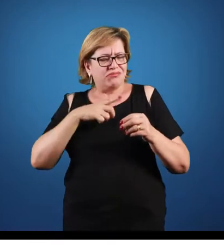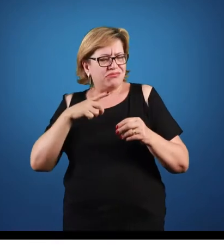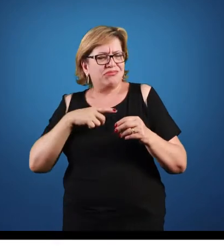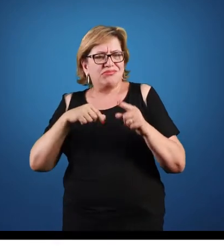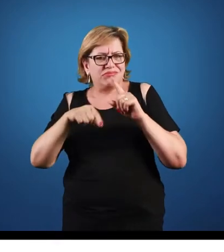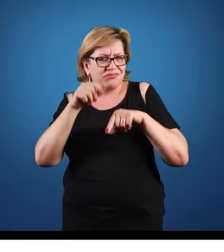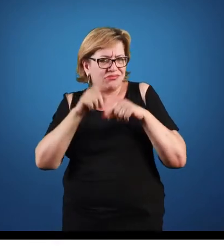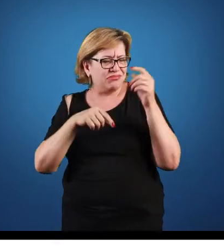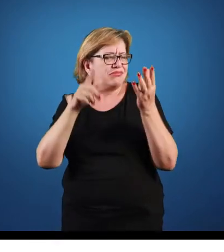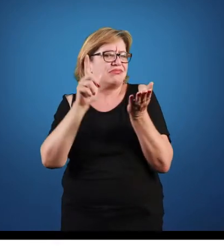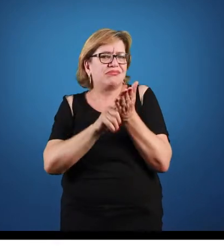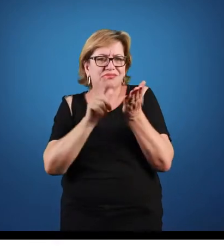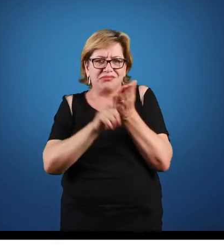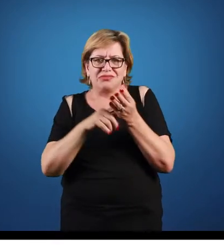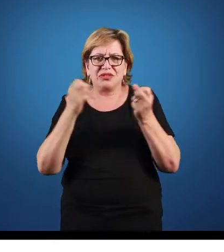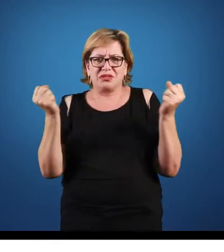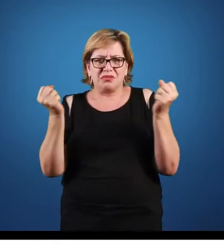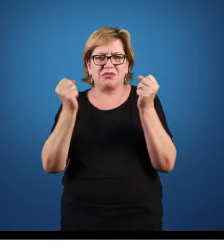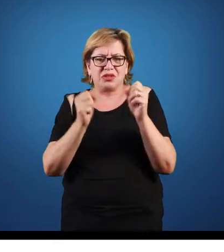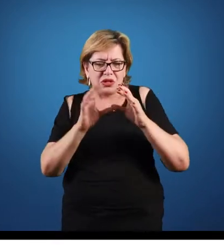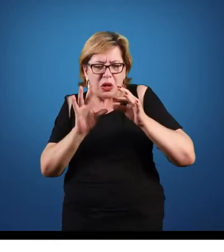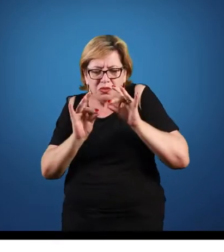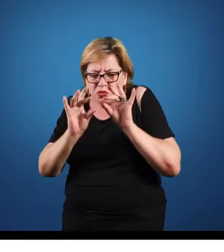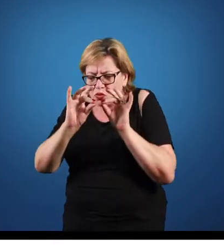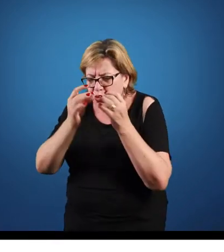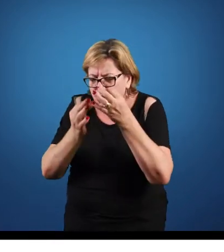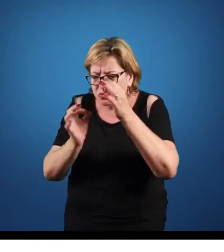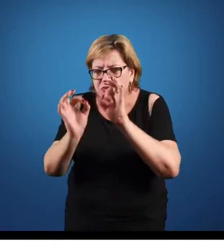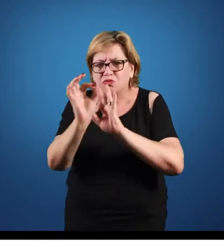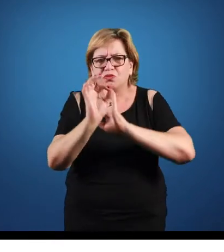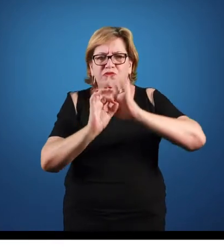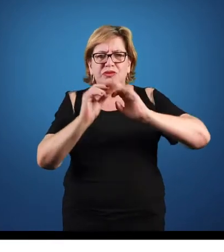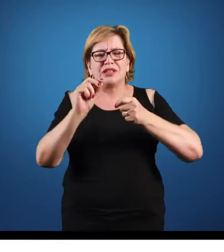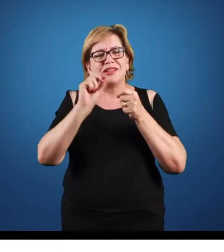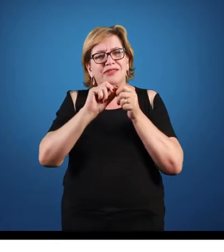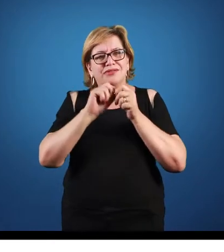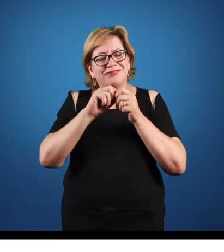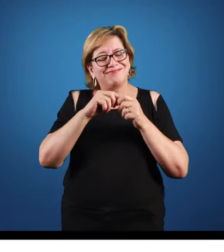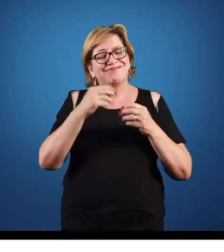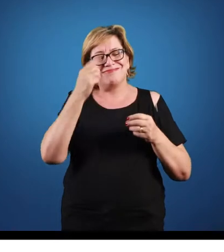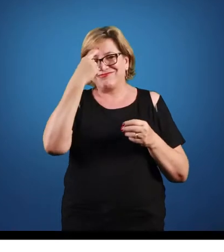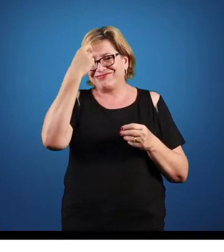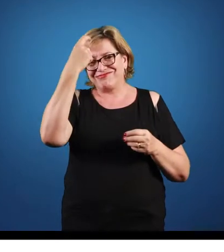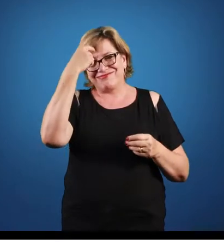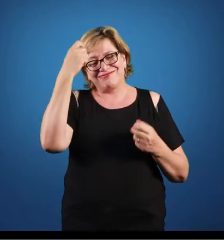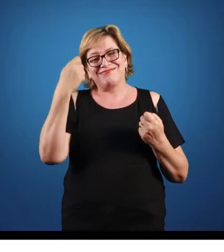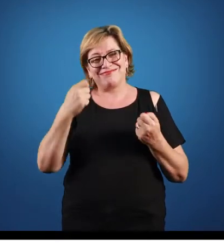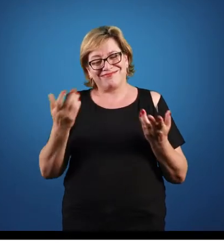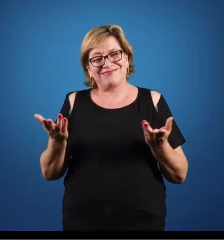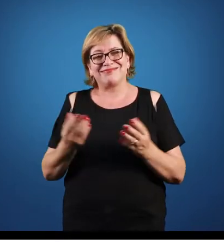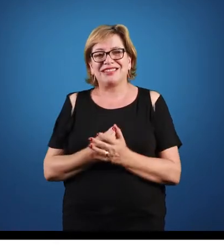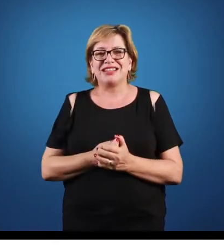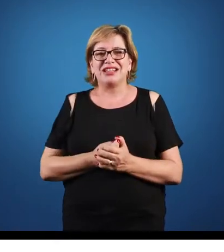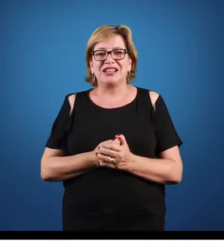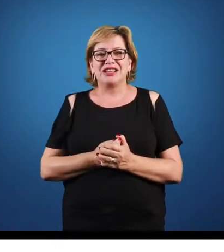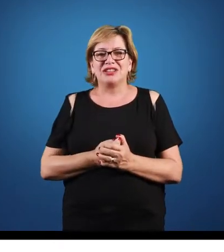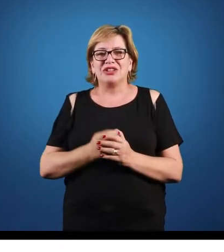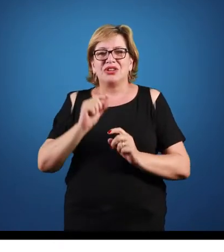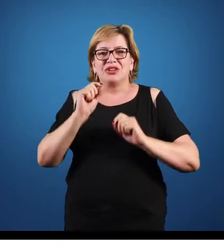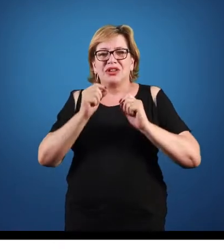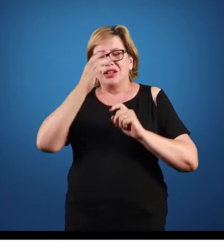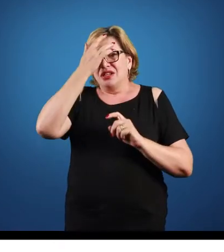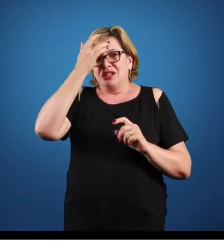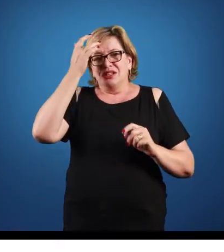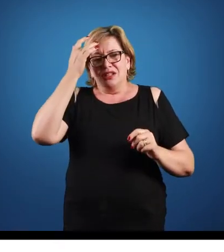exatamente da nato você mesmo quando você não faz essas coisas é uma boa dica é o que o pessoal normalmente